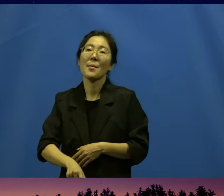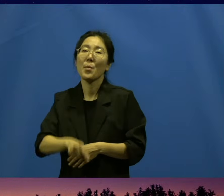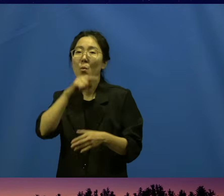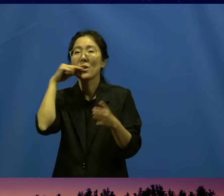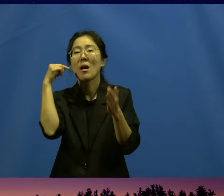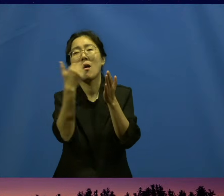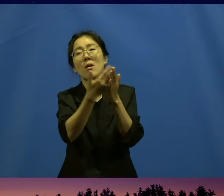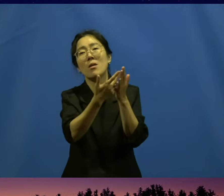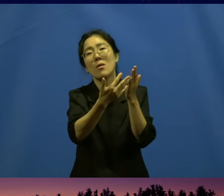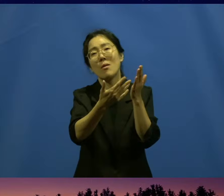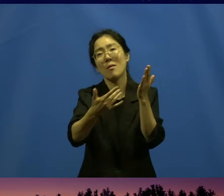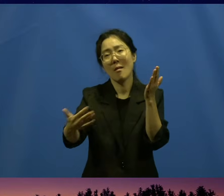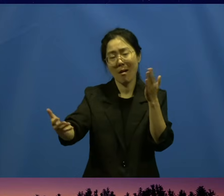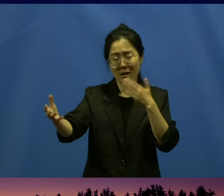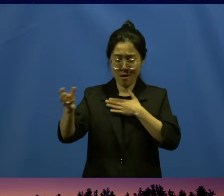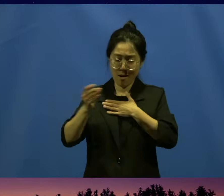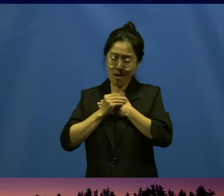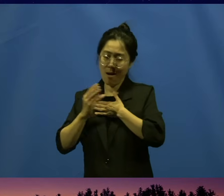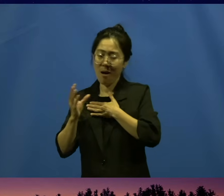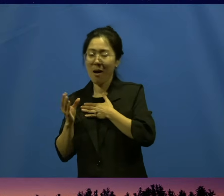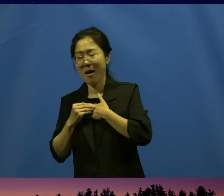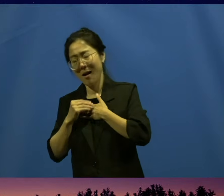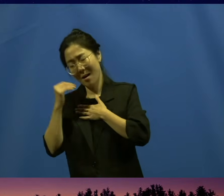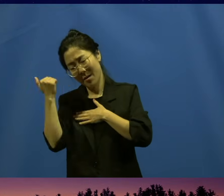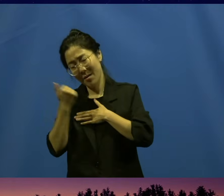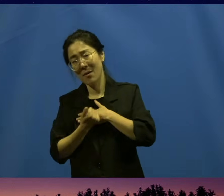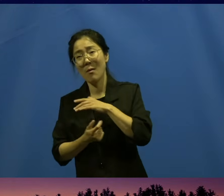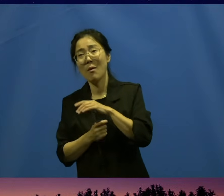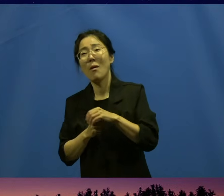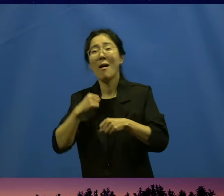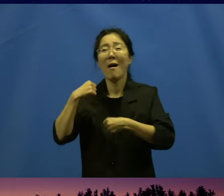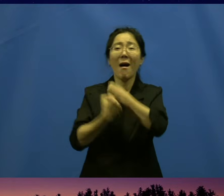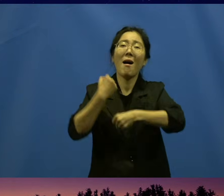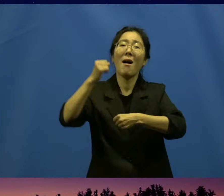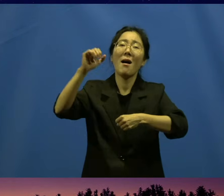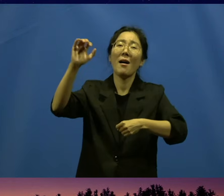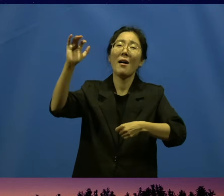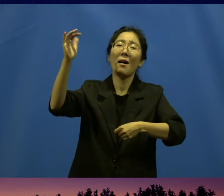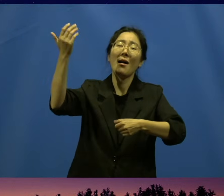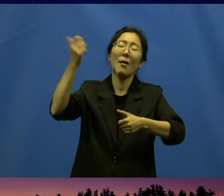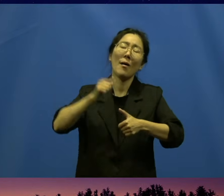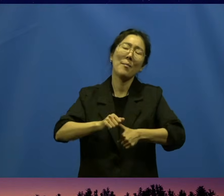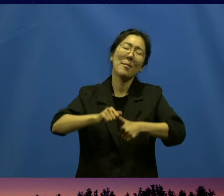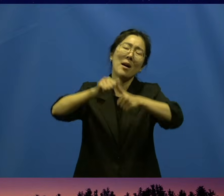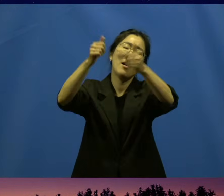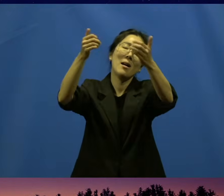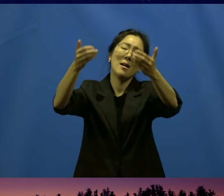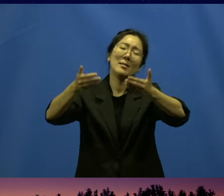십자가에 보여 자유케 된